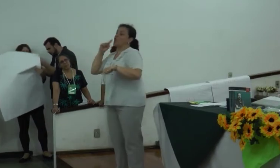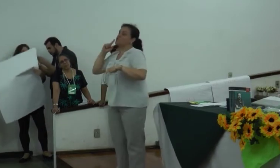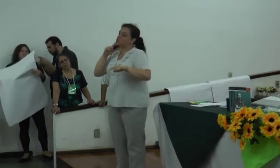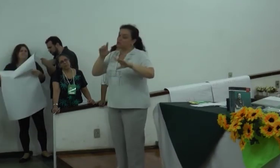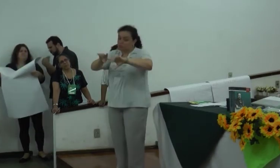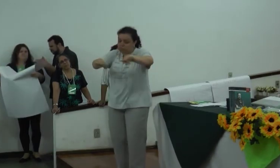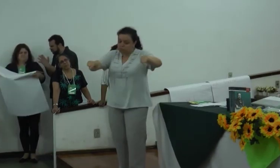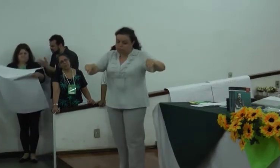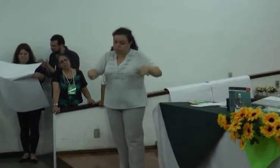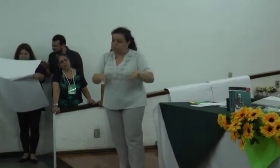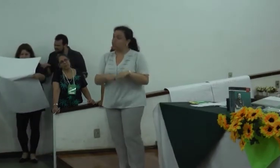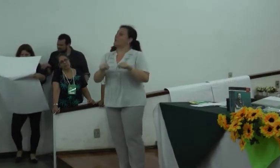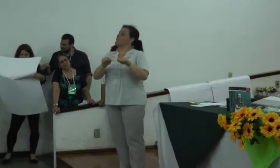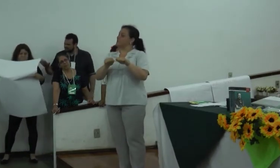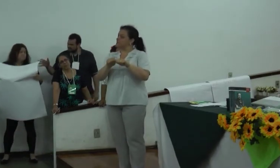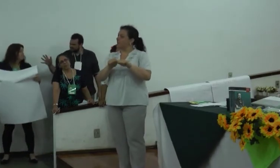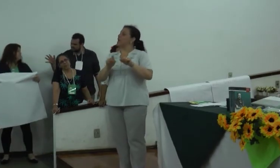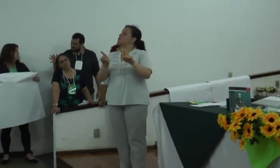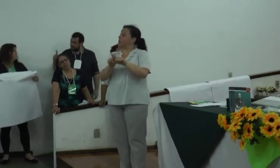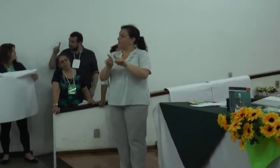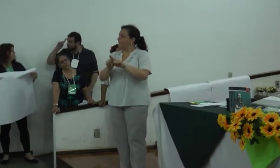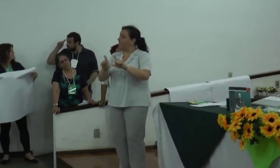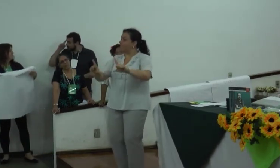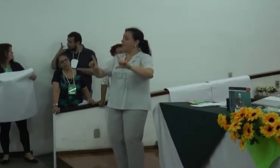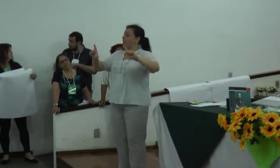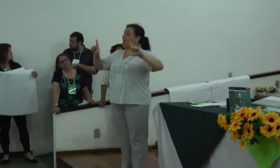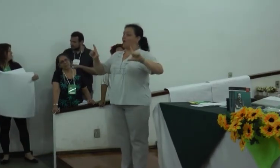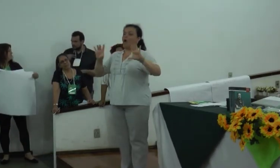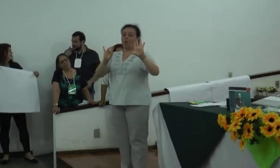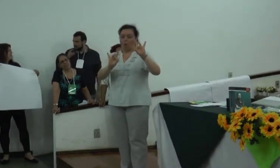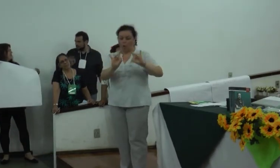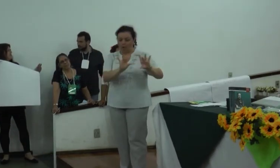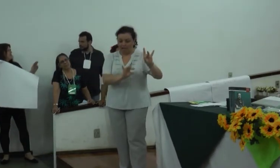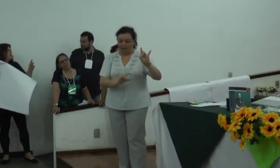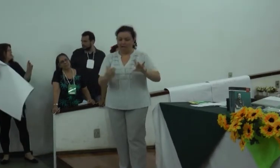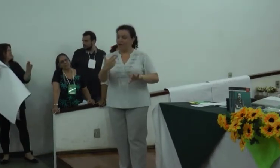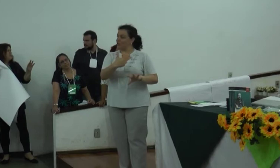de ouvintes terminou o trabalho deles.